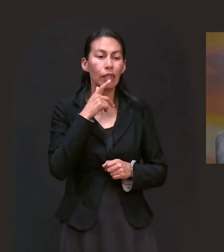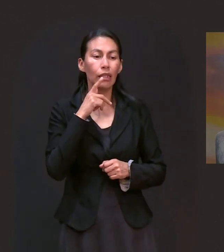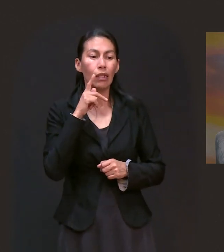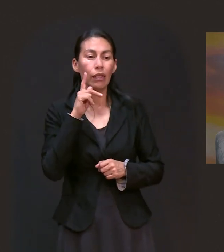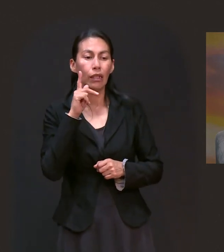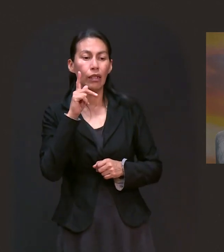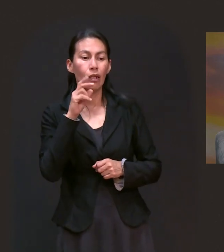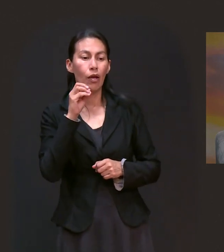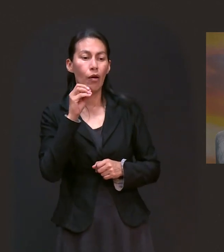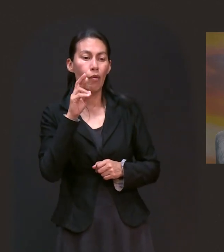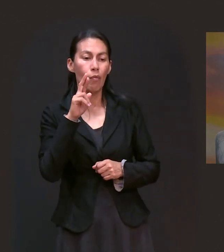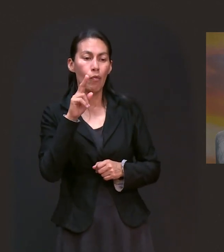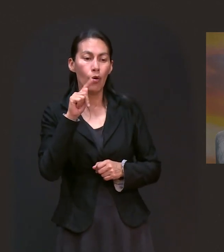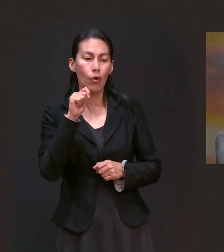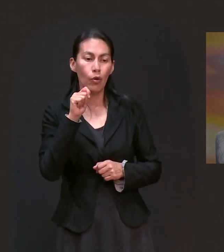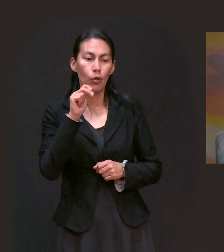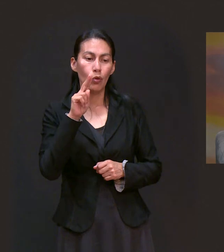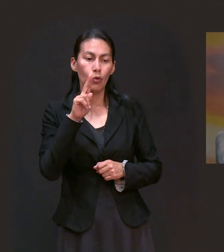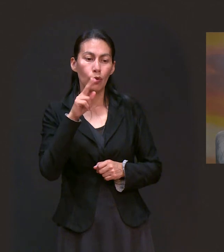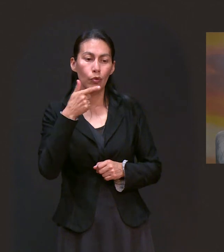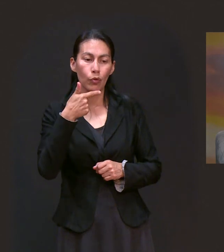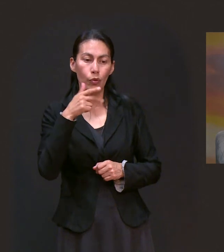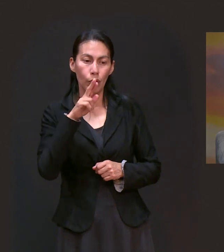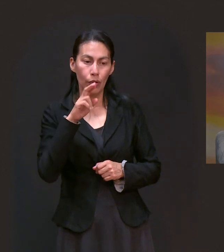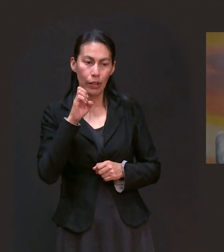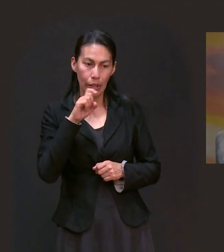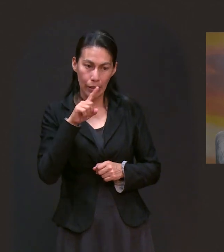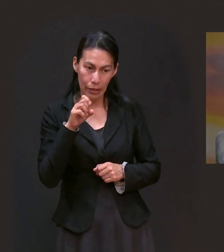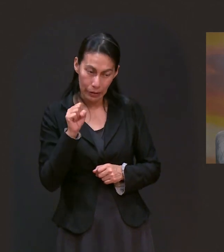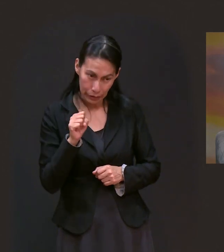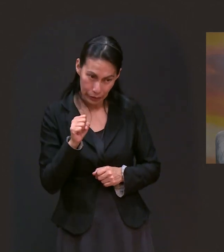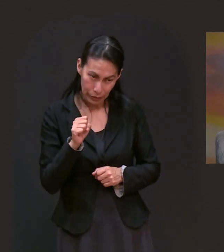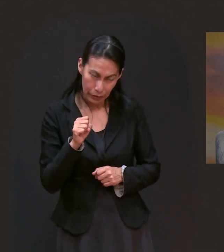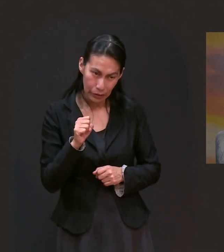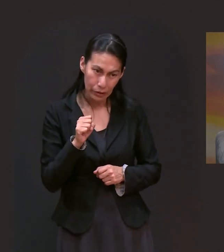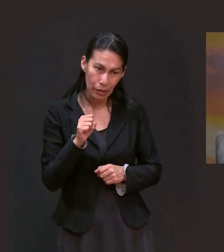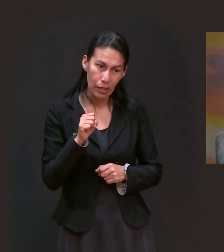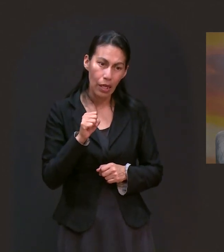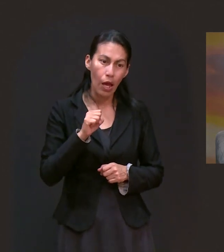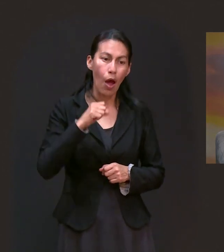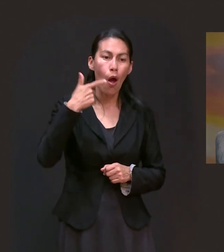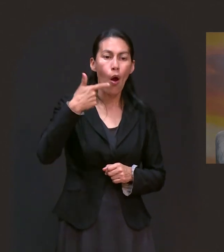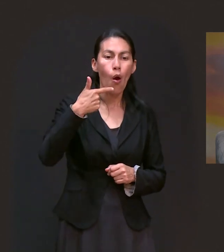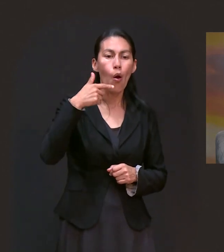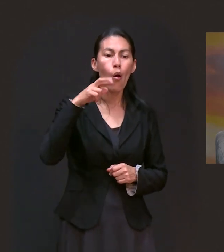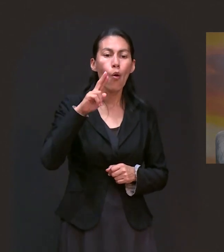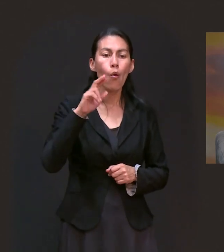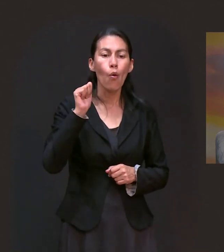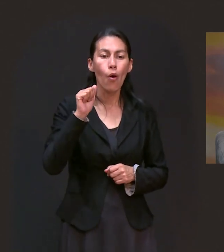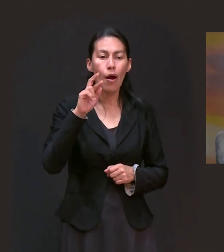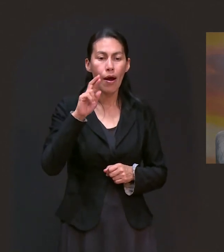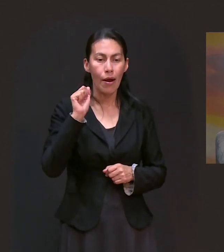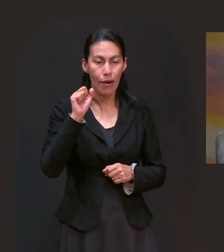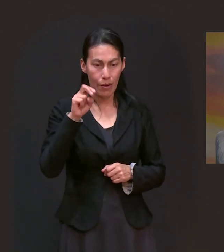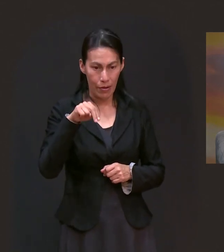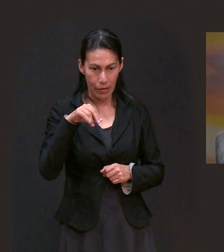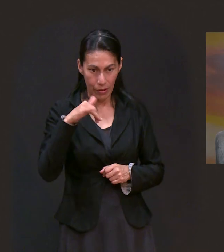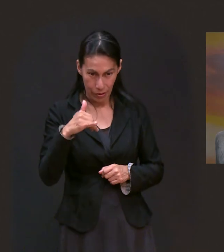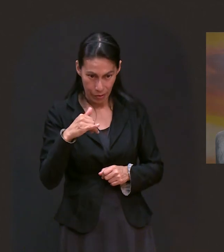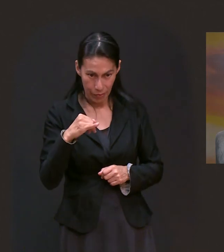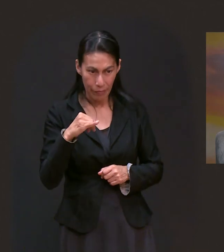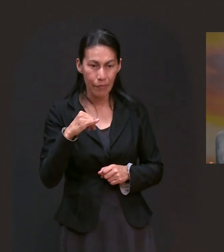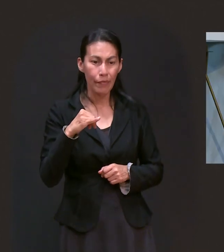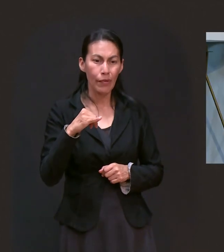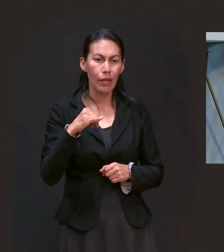guaraní que yo hablo guaraní me hablarán en todos esos idiomas porque en mi currículum decía que yo hablaba esos idiomas